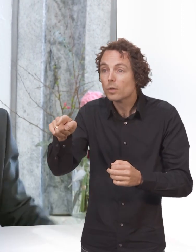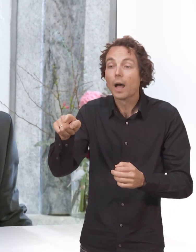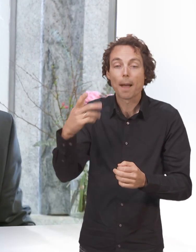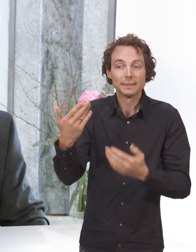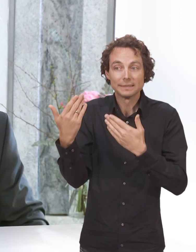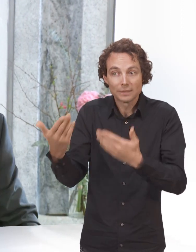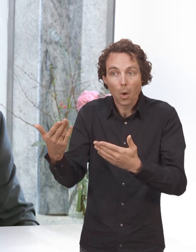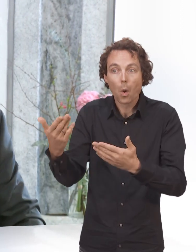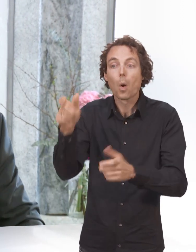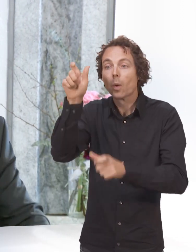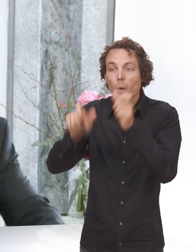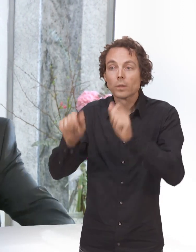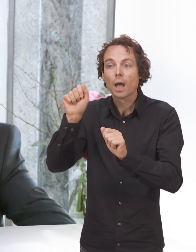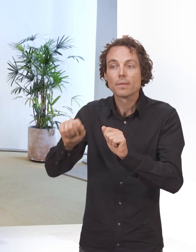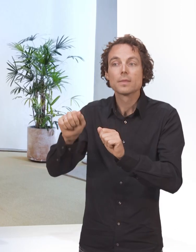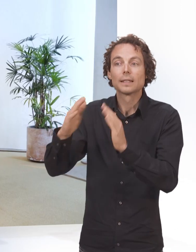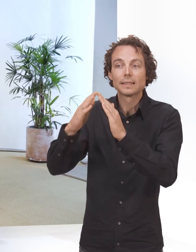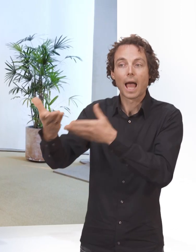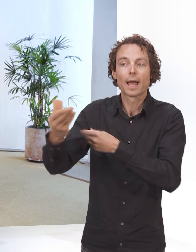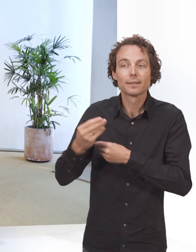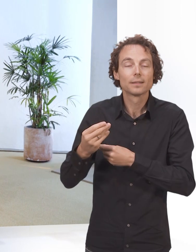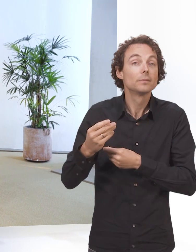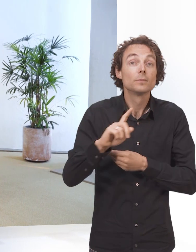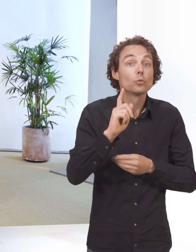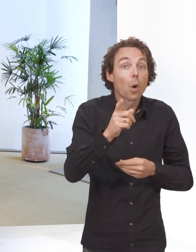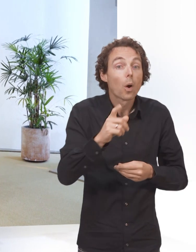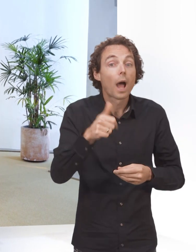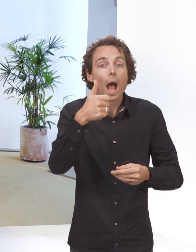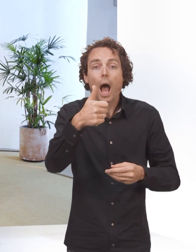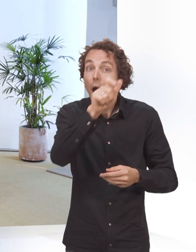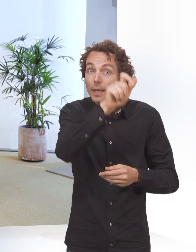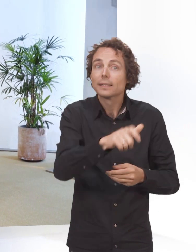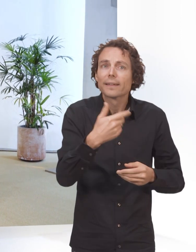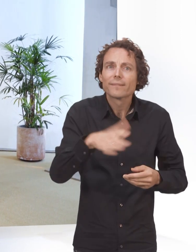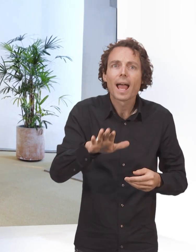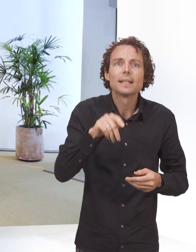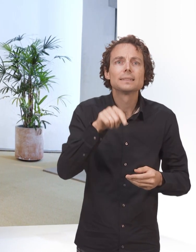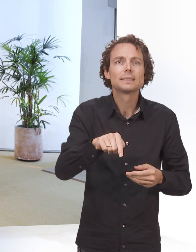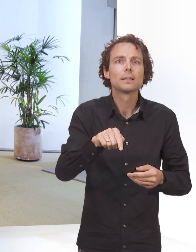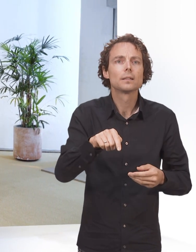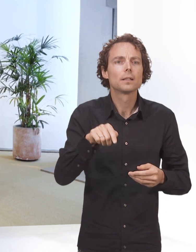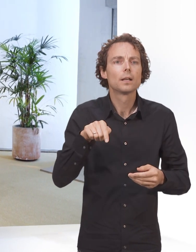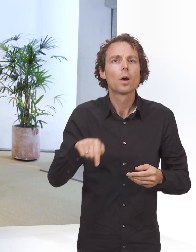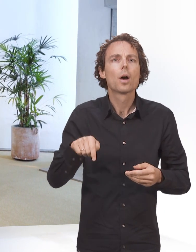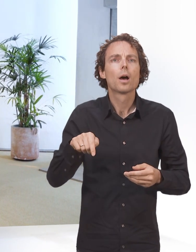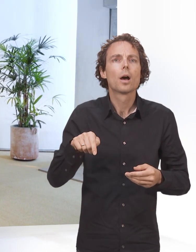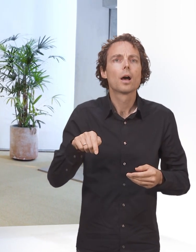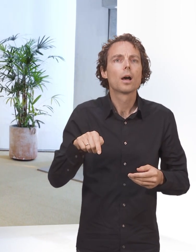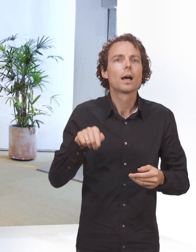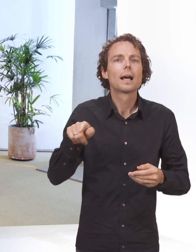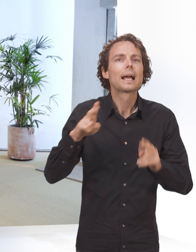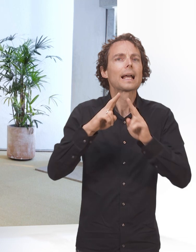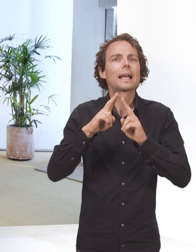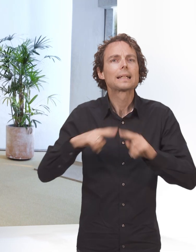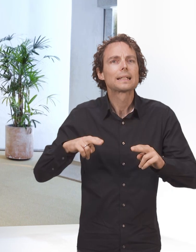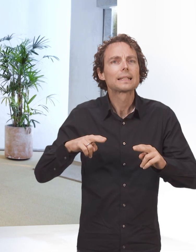natürlich in die Kirche einladen. Ja, es hat einer mal Geld nicht verschenkt, sondern meine Frau und ich sind durch